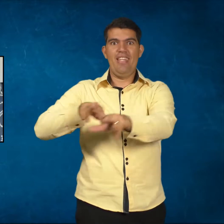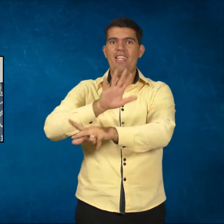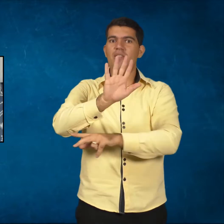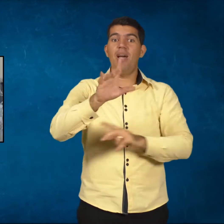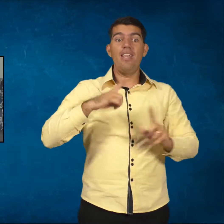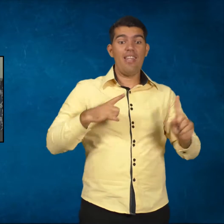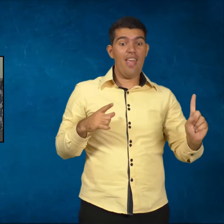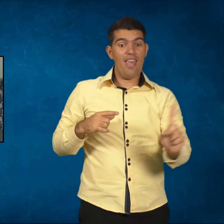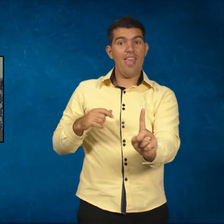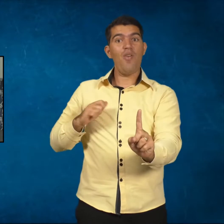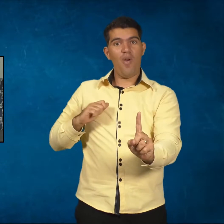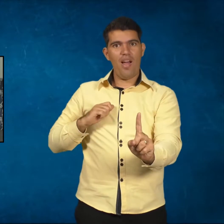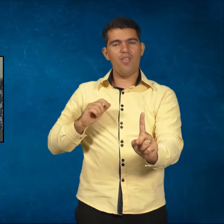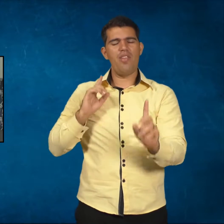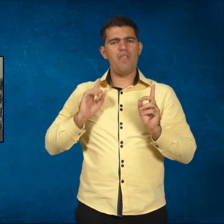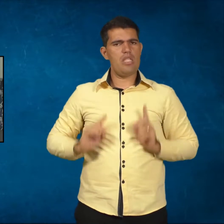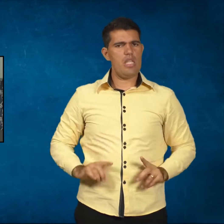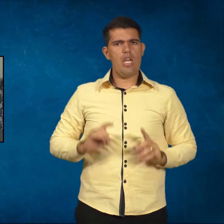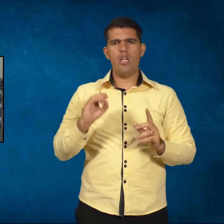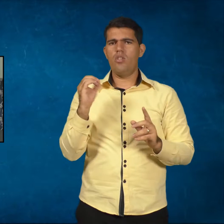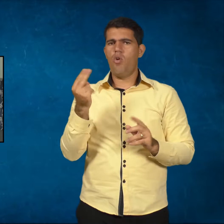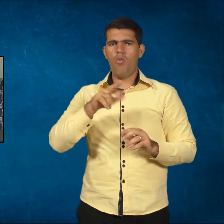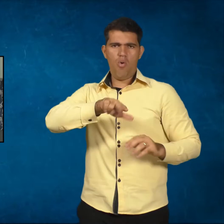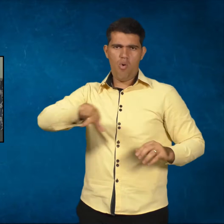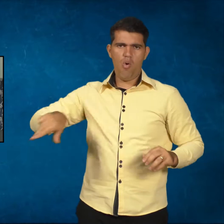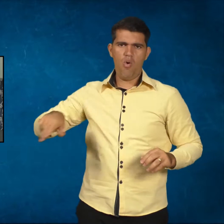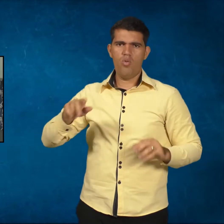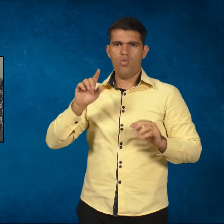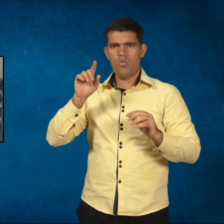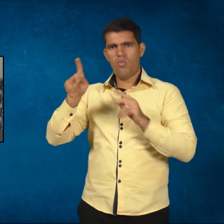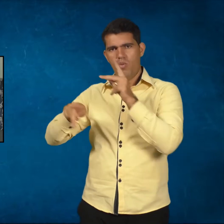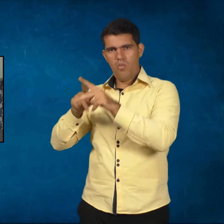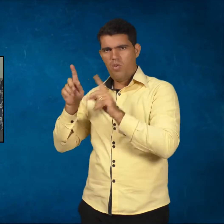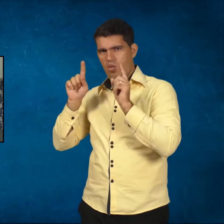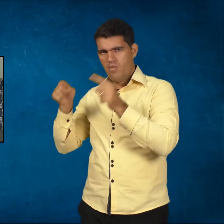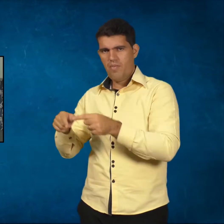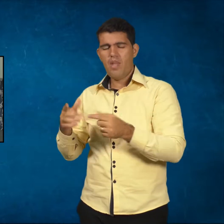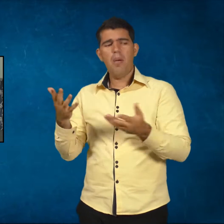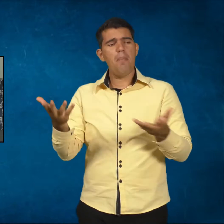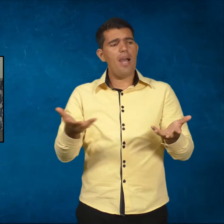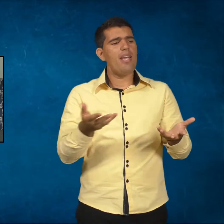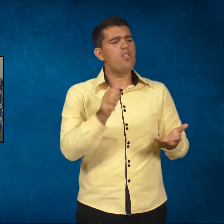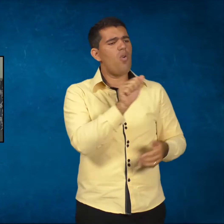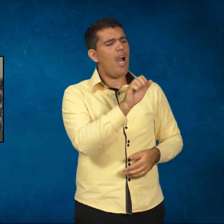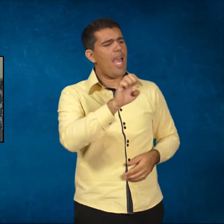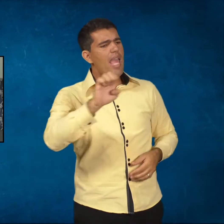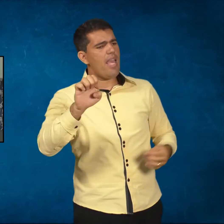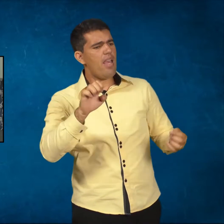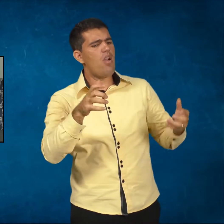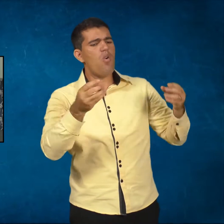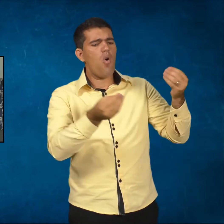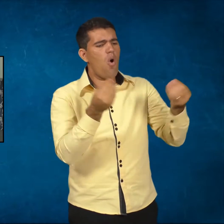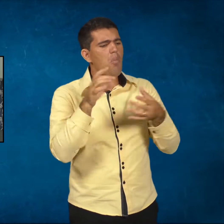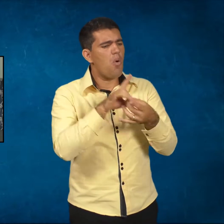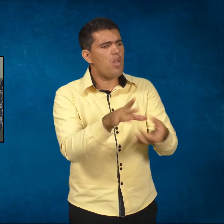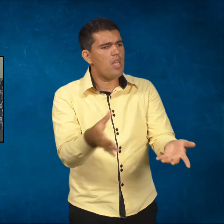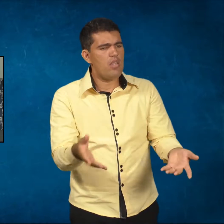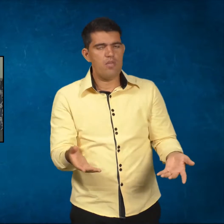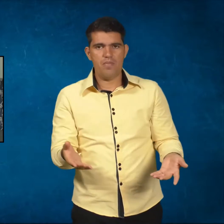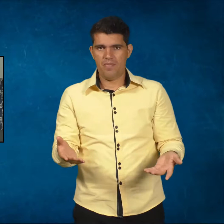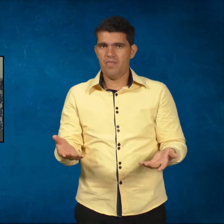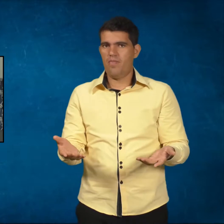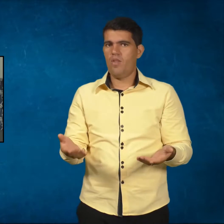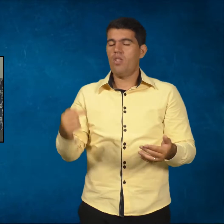educação especial. Professor, onde que entra o atendimento educacional especializado nesse contexto? Olha, é o AE, né? AE. Então, o Brasil,